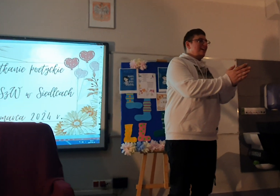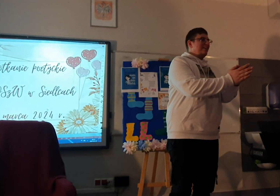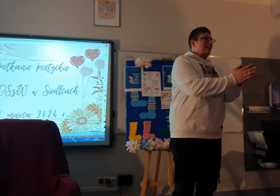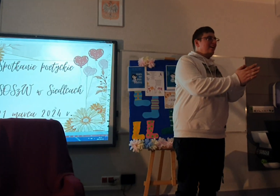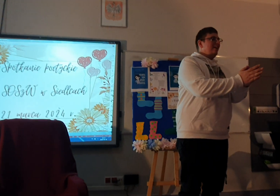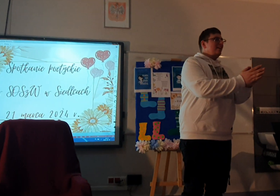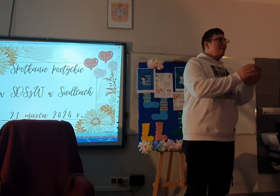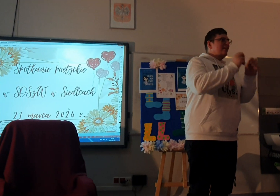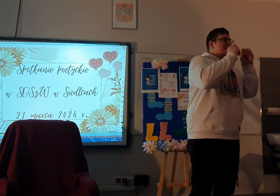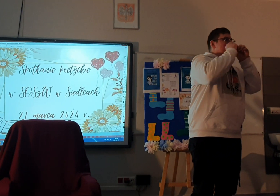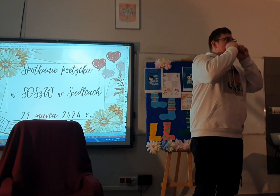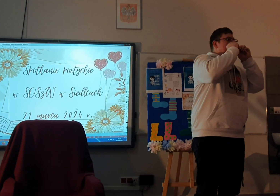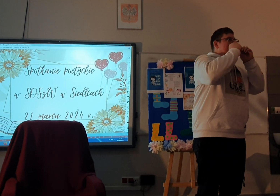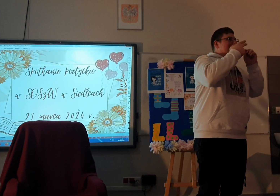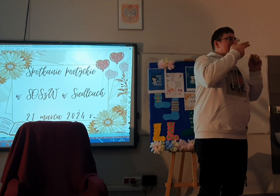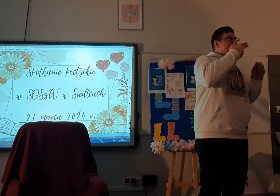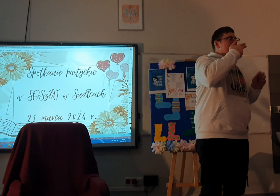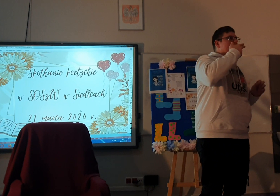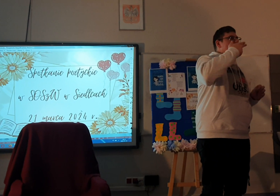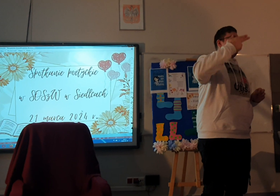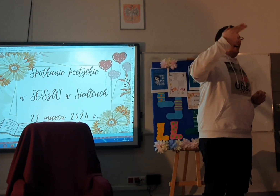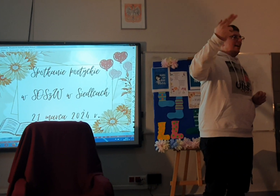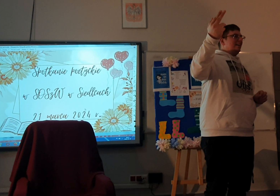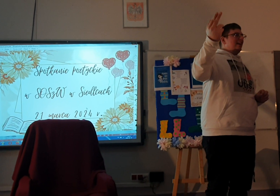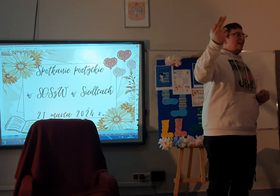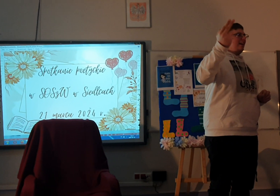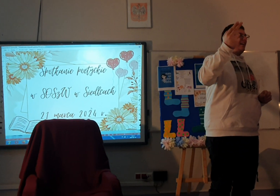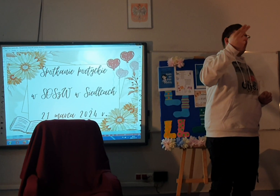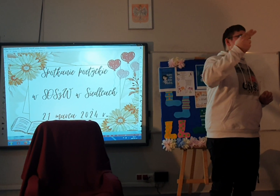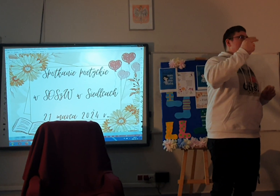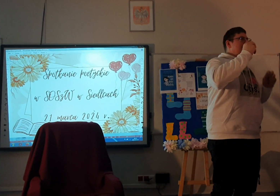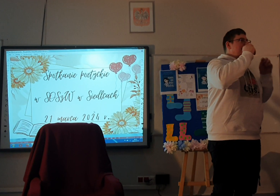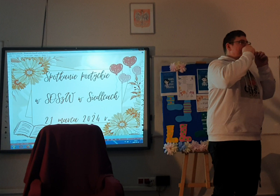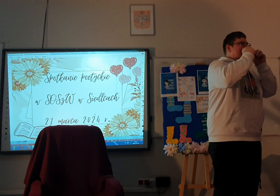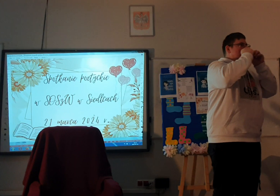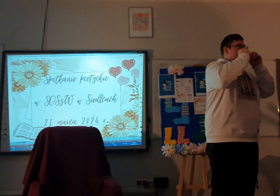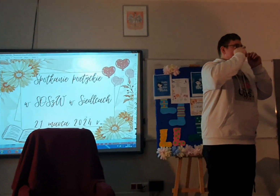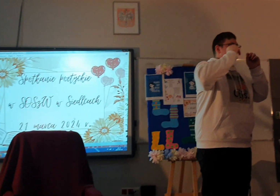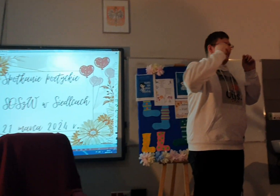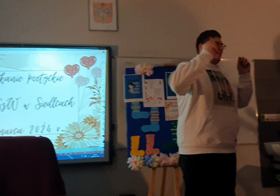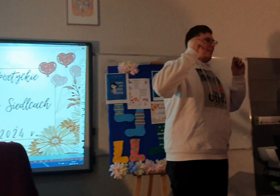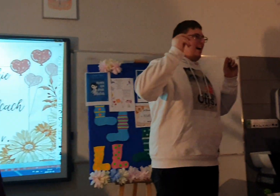Do, palił fajkę, a kocica